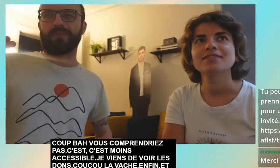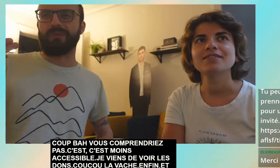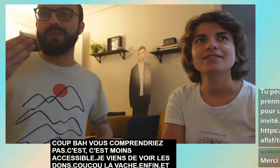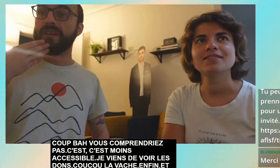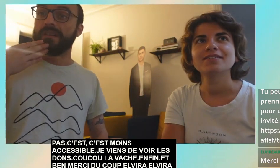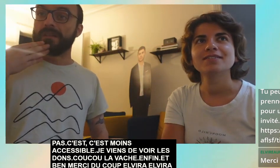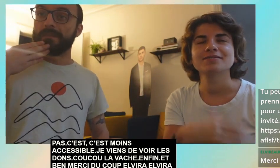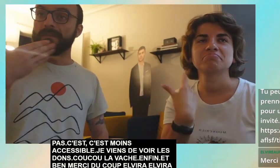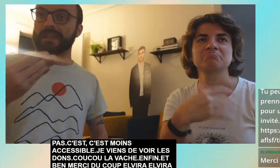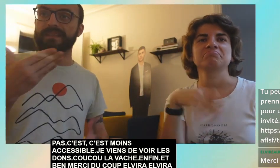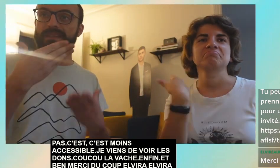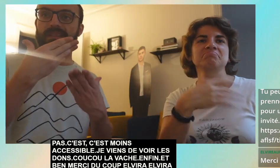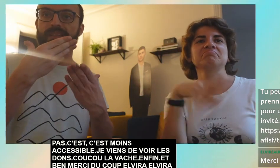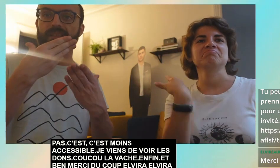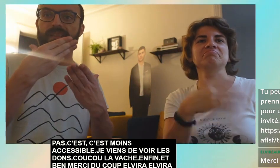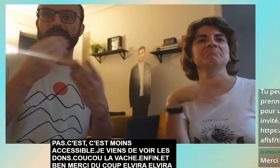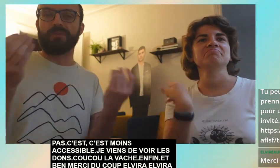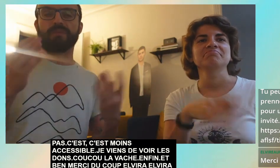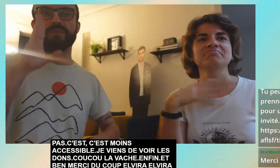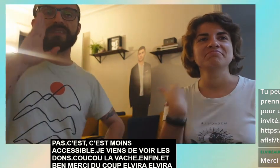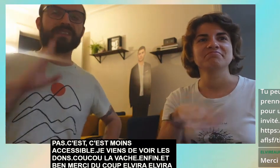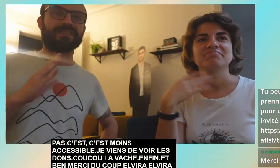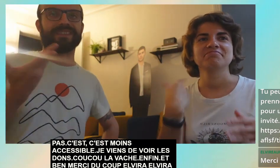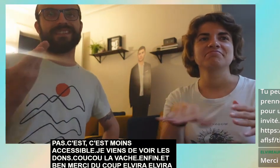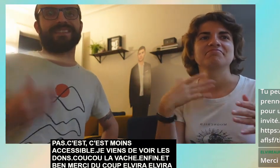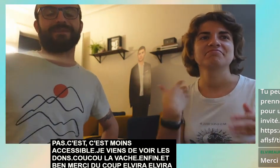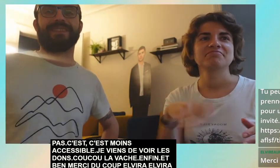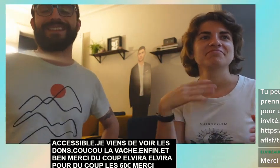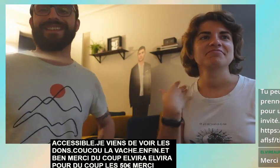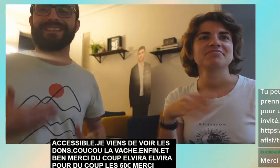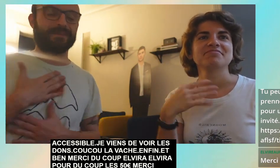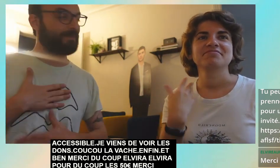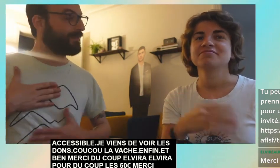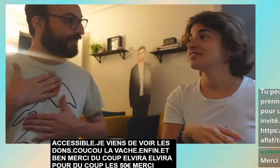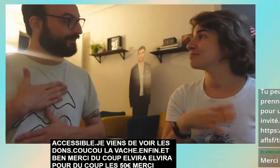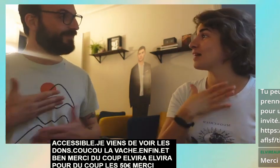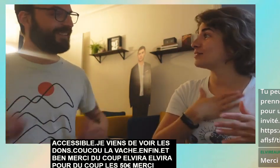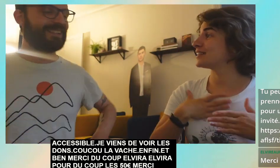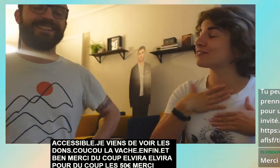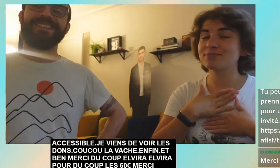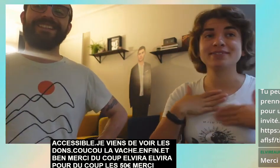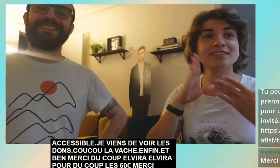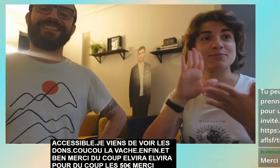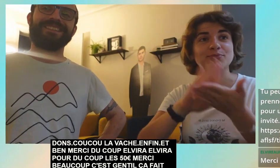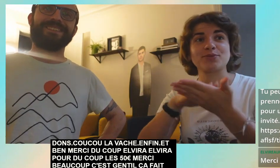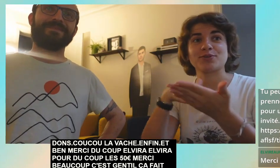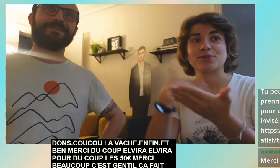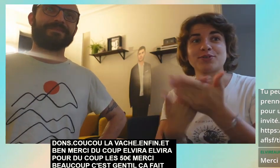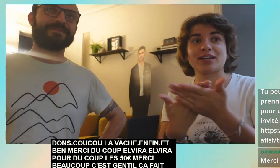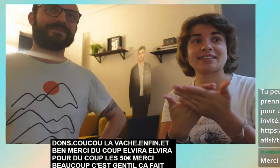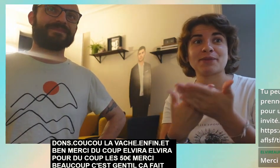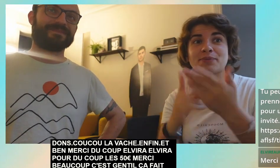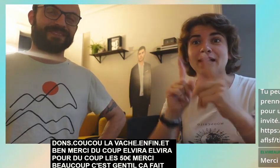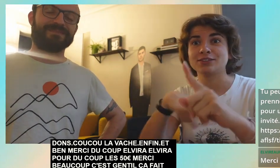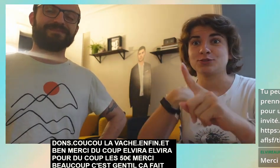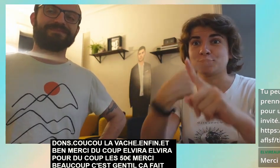50 €. Merci beaucoup, c'est gentil, ça fait plaisir. bah oui, t'as fait plaisir pour l'interprète